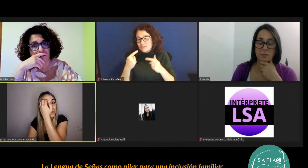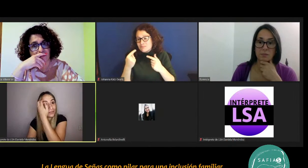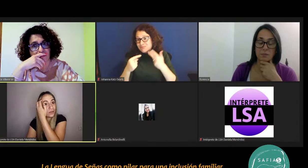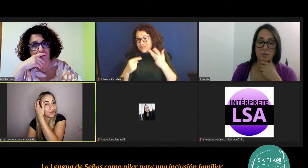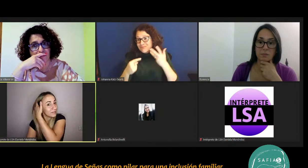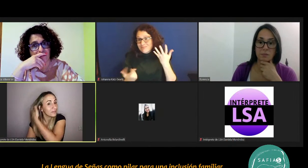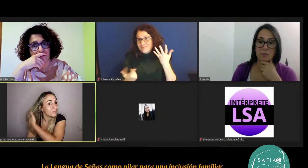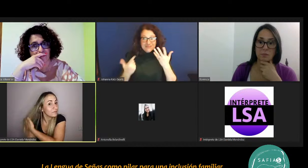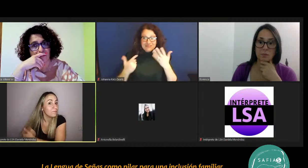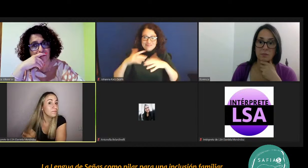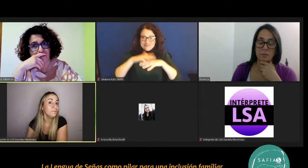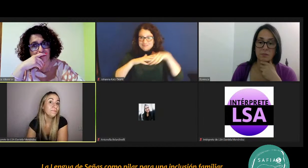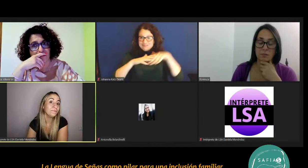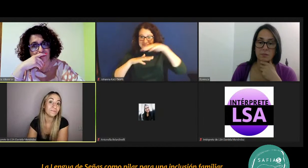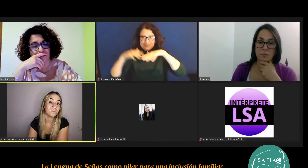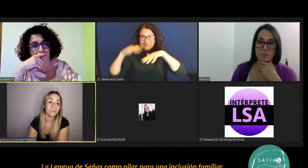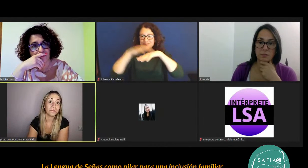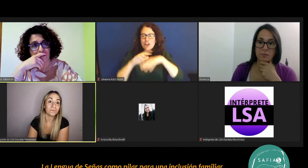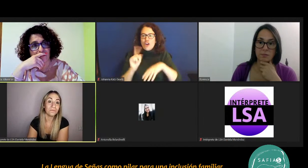muchos factores.